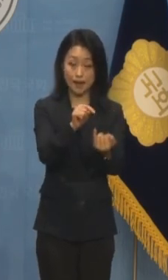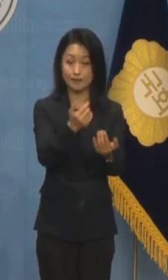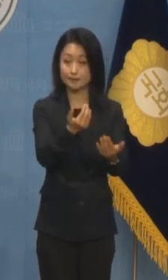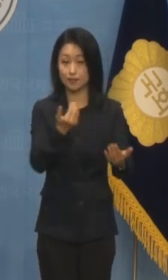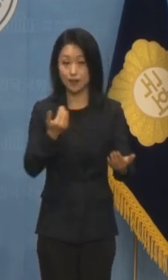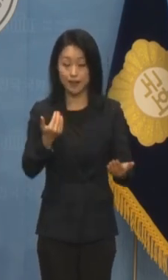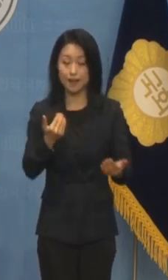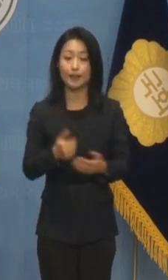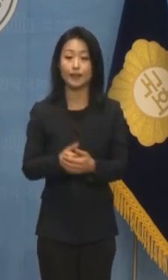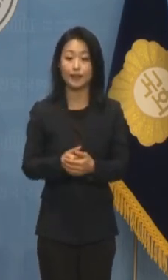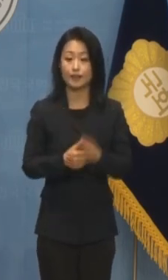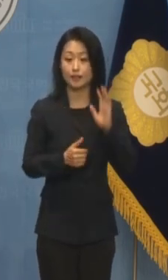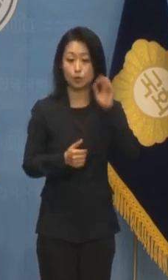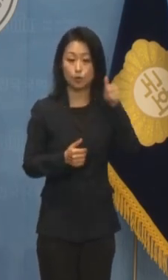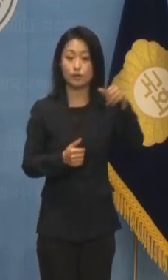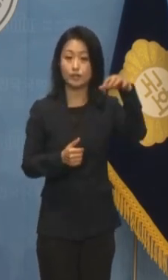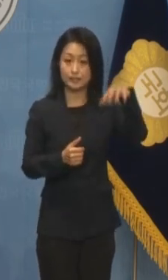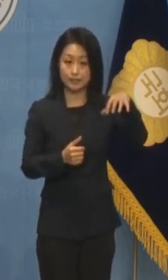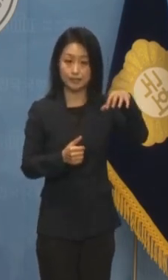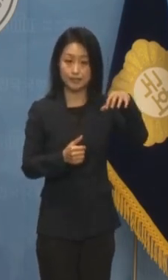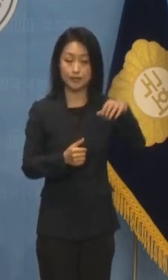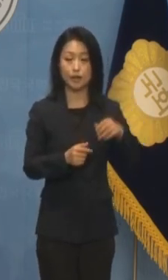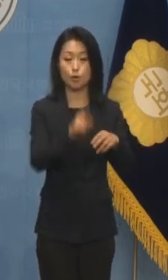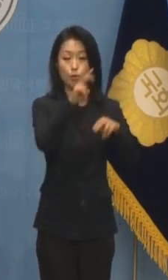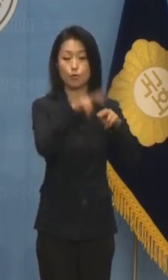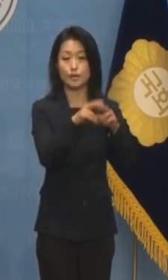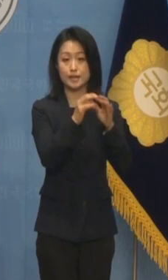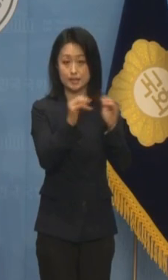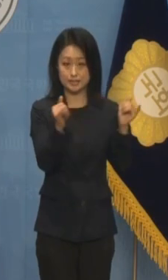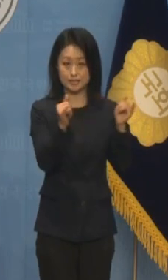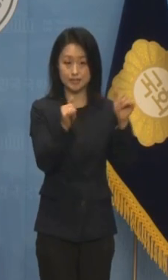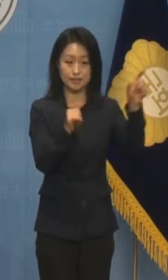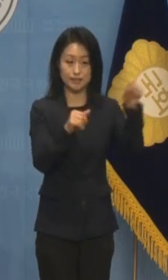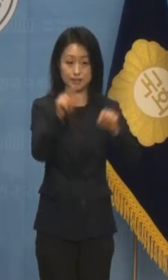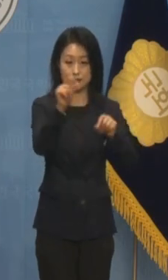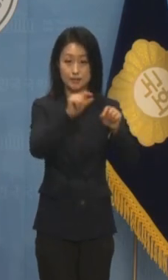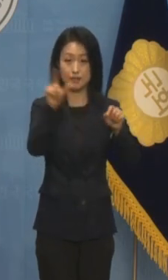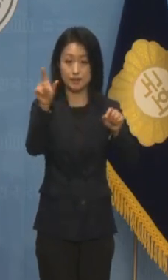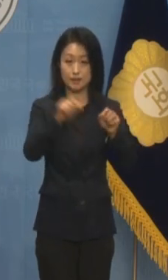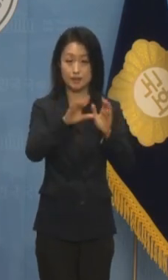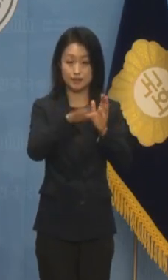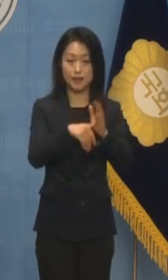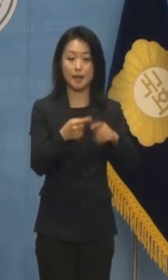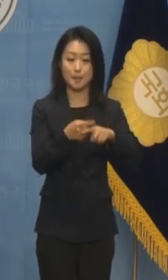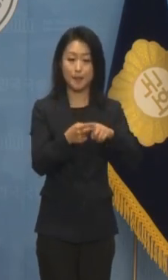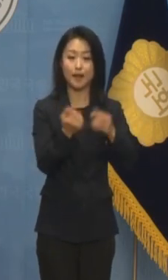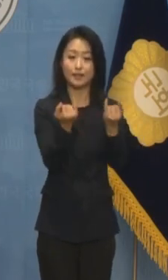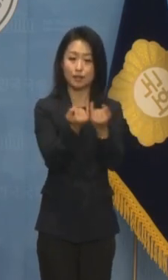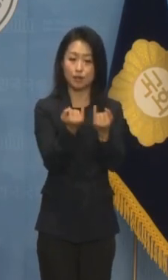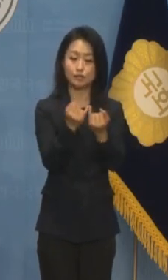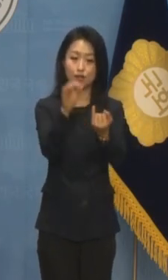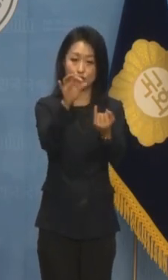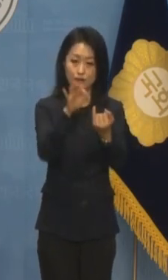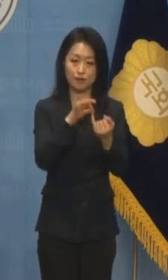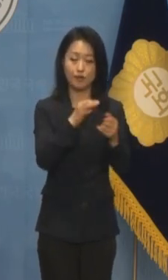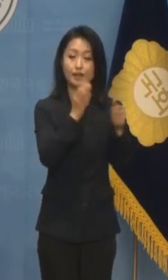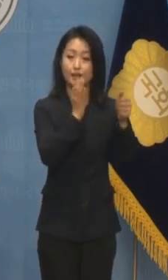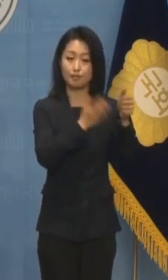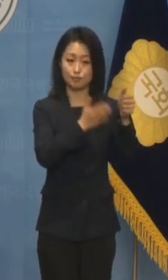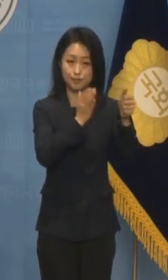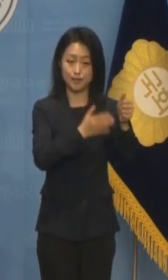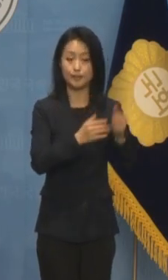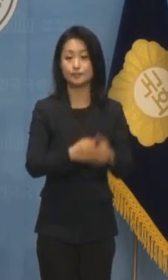이전에 용산 대통령실의 고위직 인사들부터 절반은 여성으로 기용할